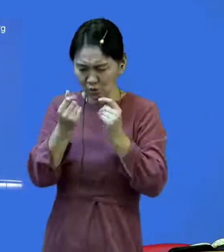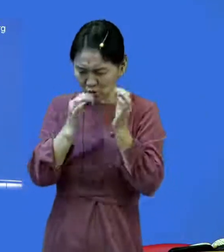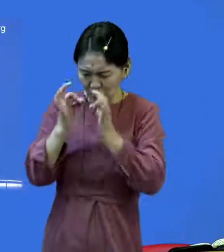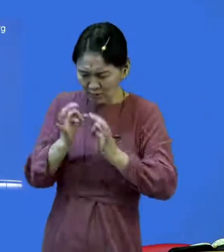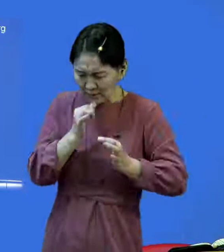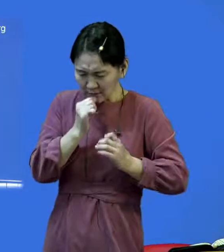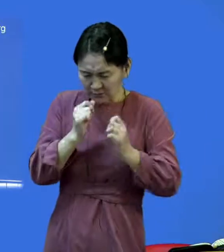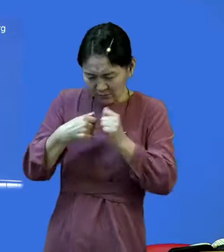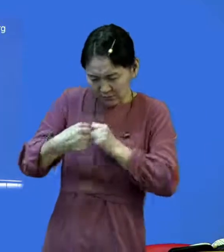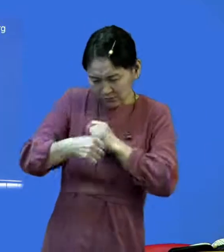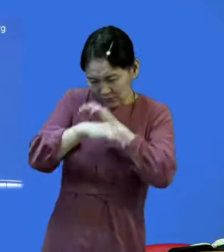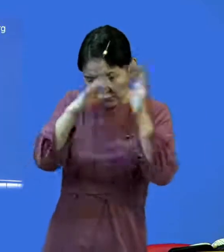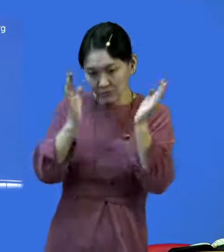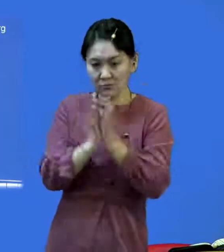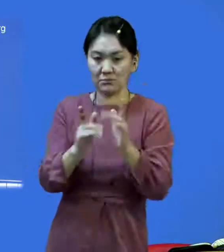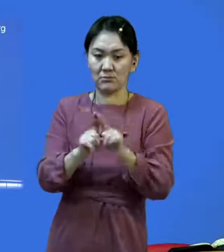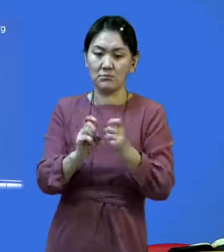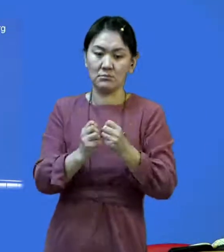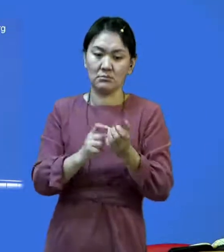жигсэн зариулж.